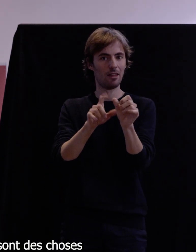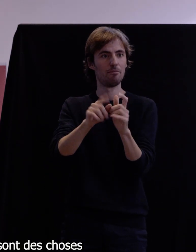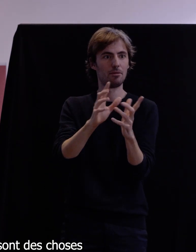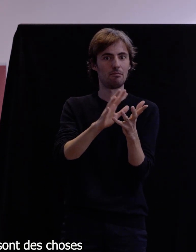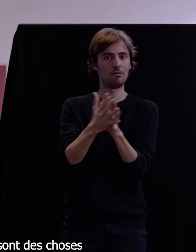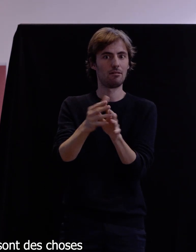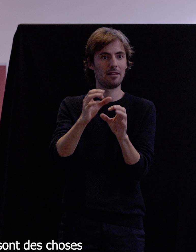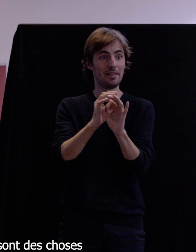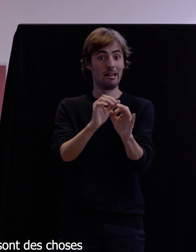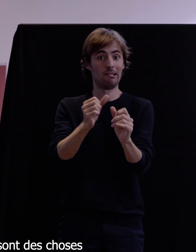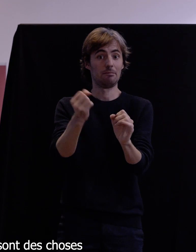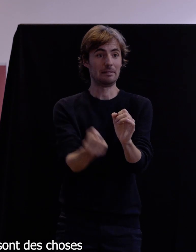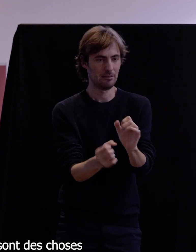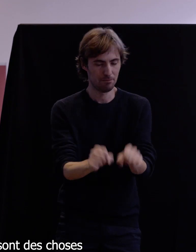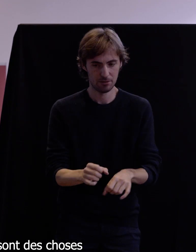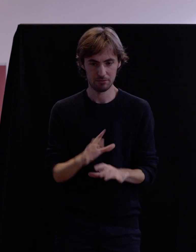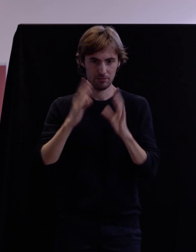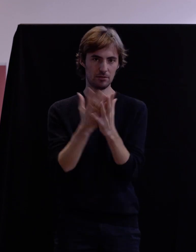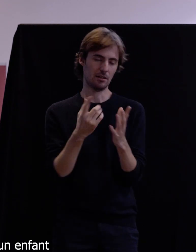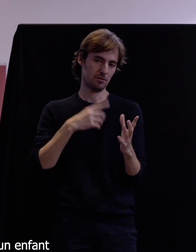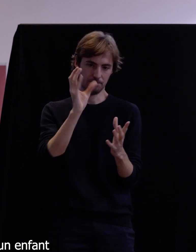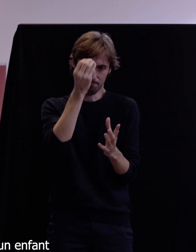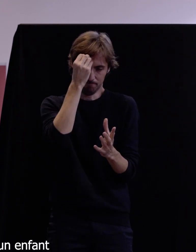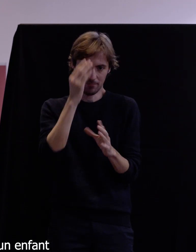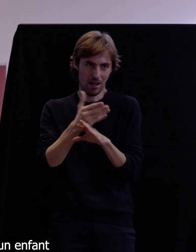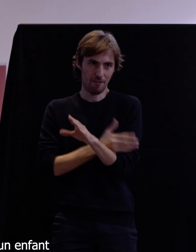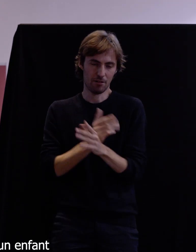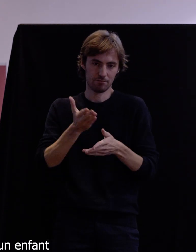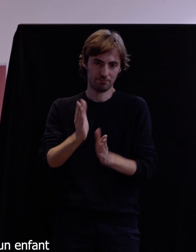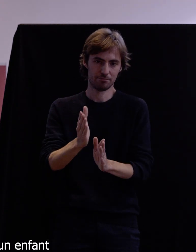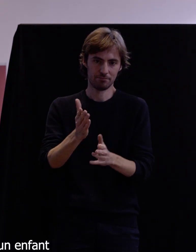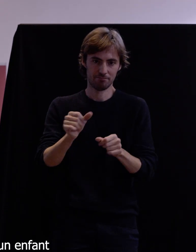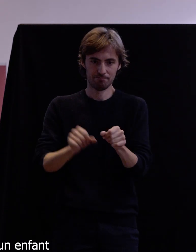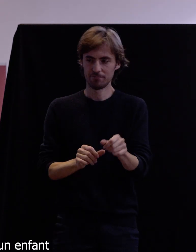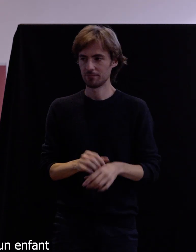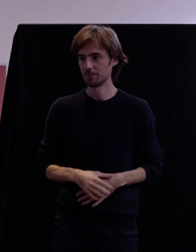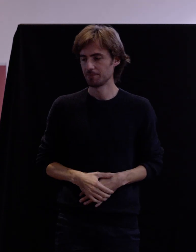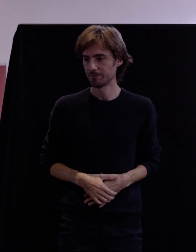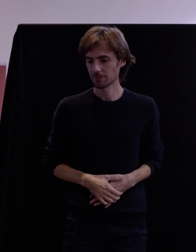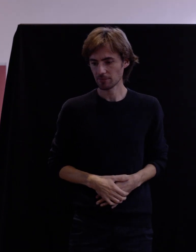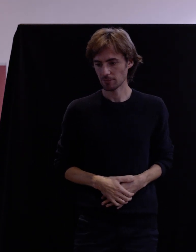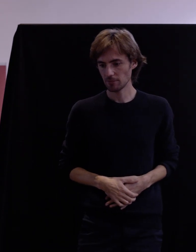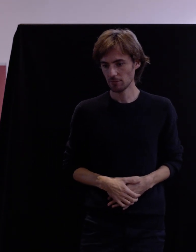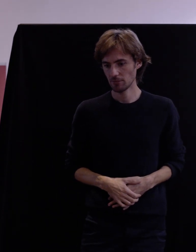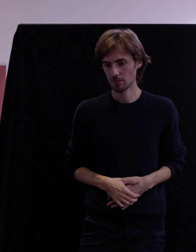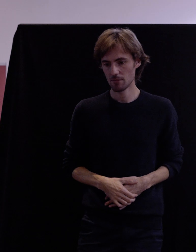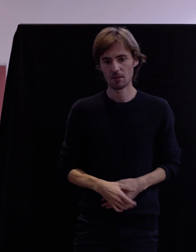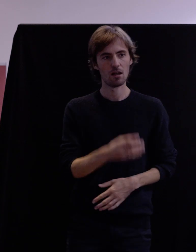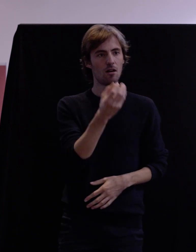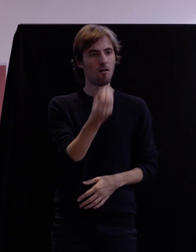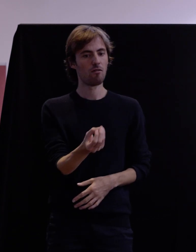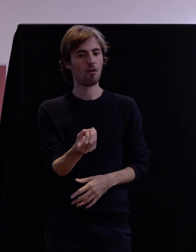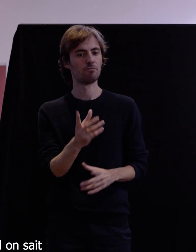Donc tout ça, ce sont des choses à prendre en compte. Donc chez un enfant qui a une surdité bilatérale sévère